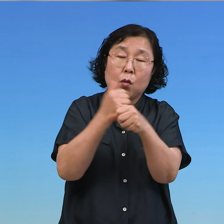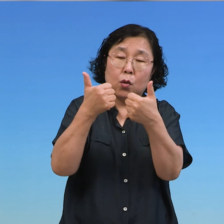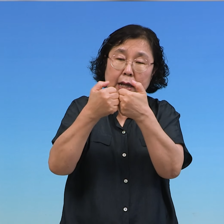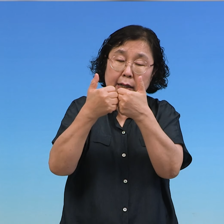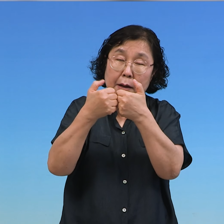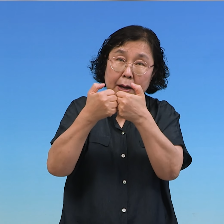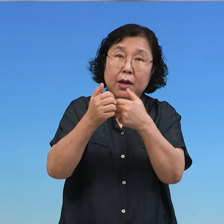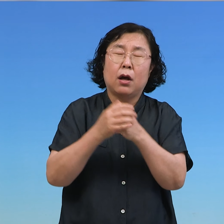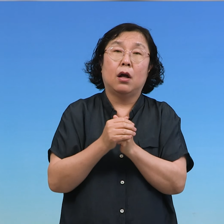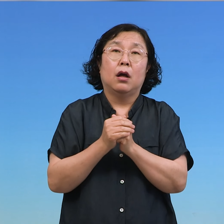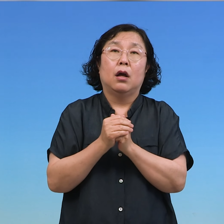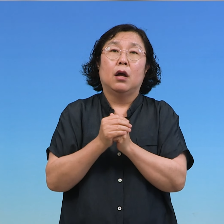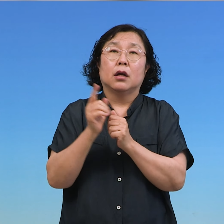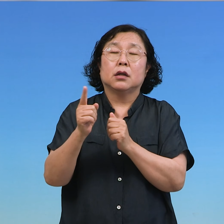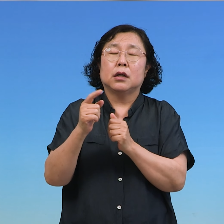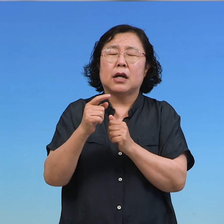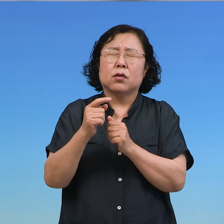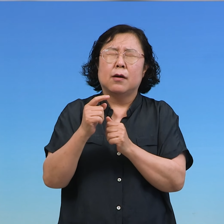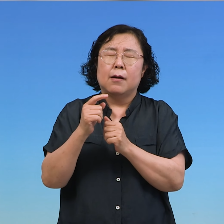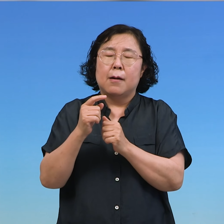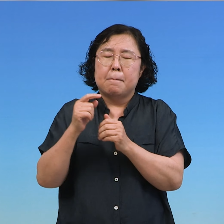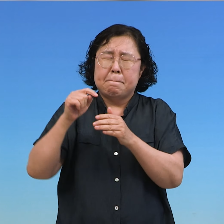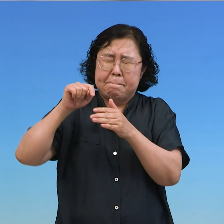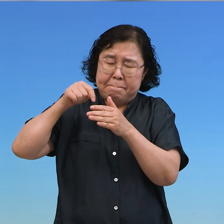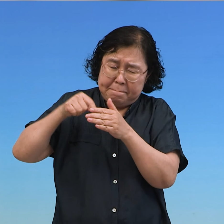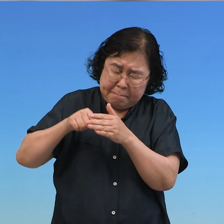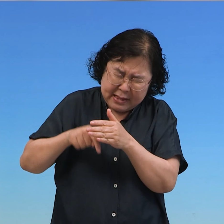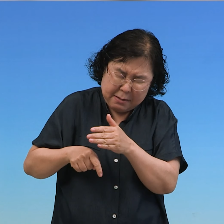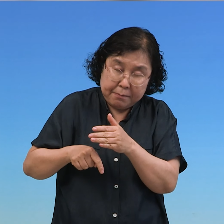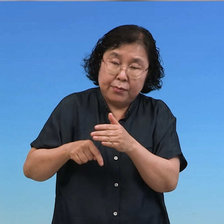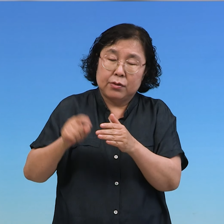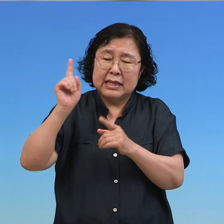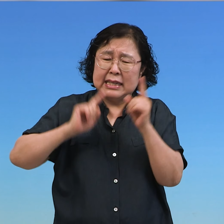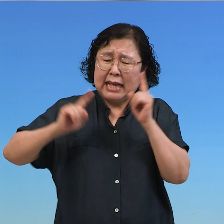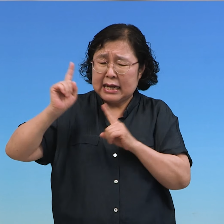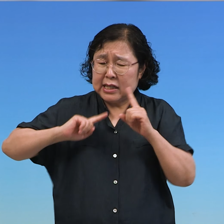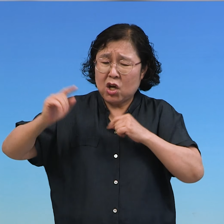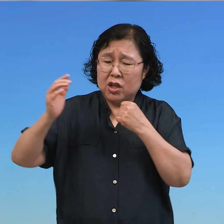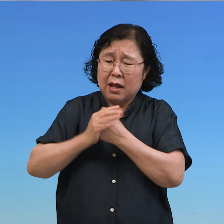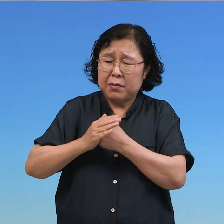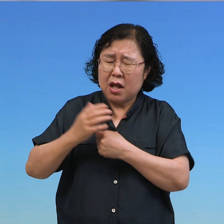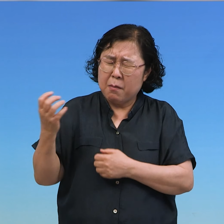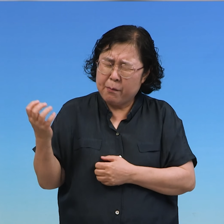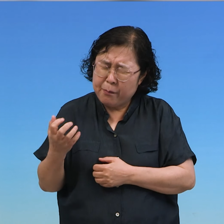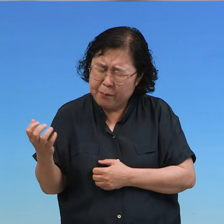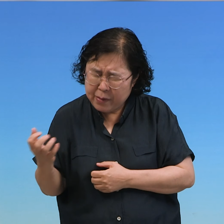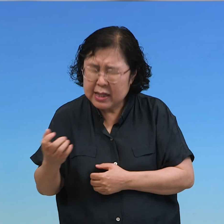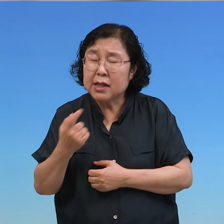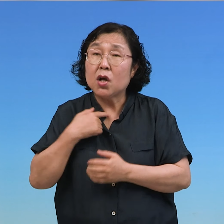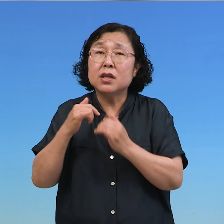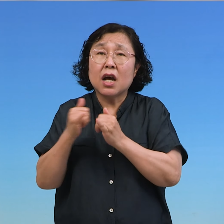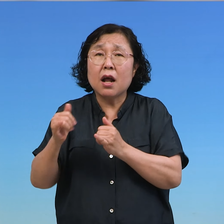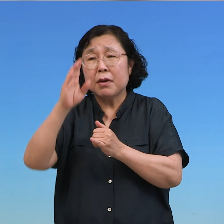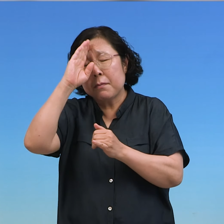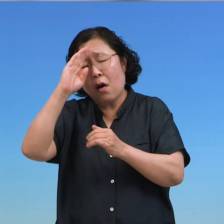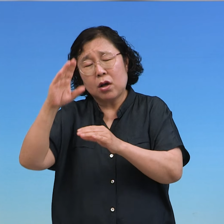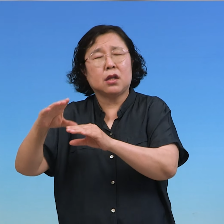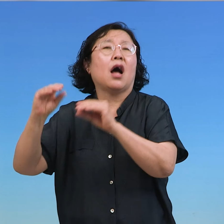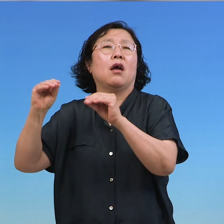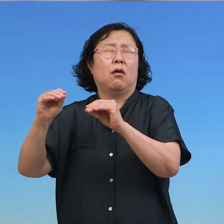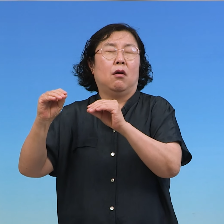상담해 주고 그러면 그 깊은 병으로 고통하던 사람이 낫는 거예요 치료가 되는